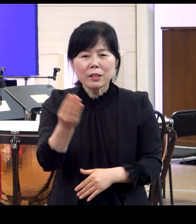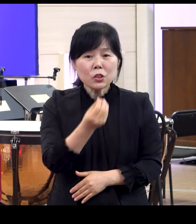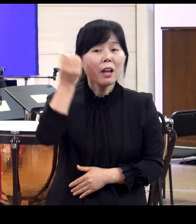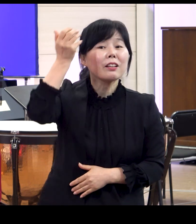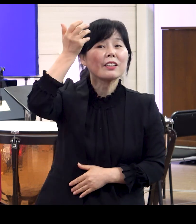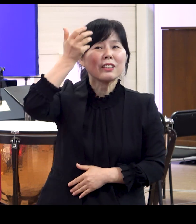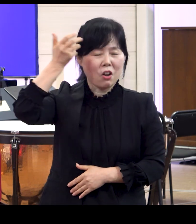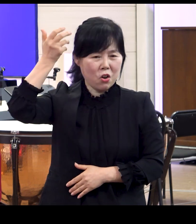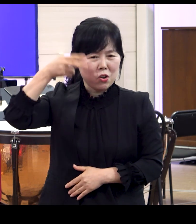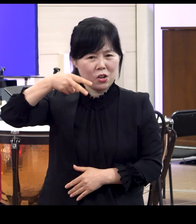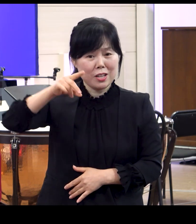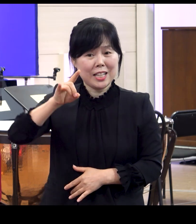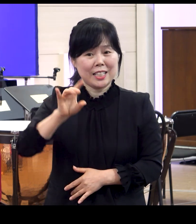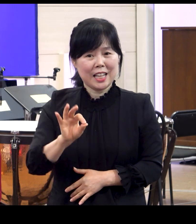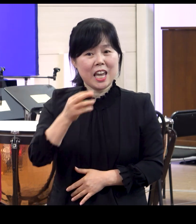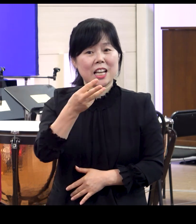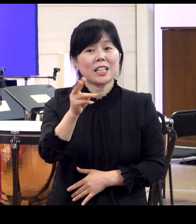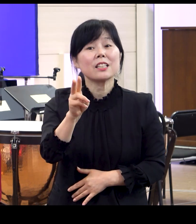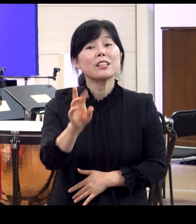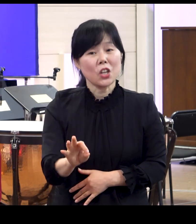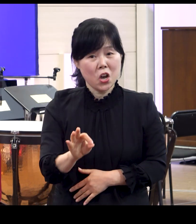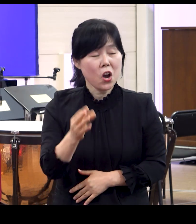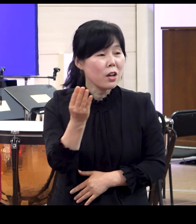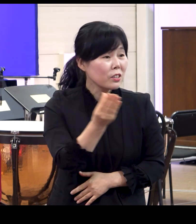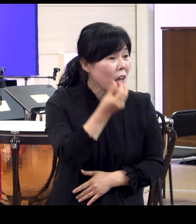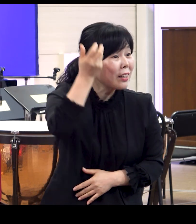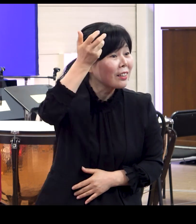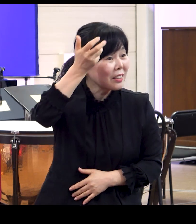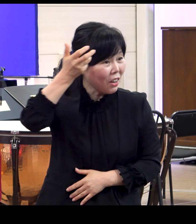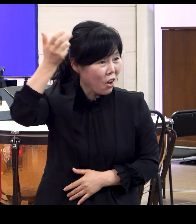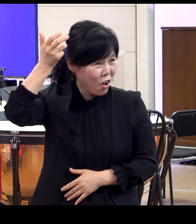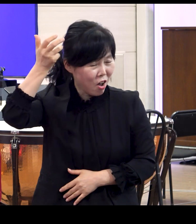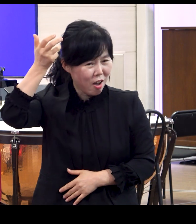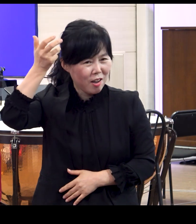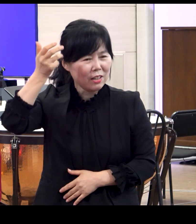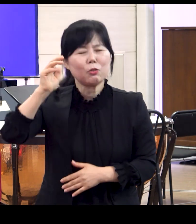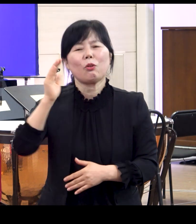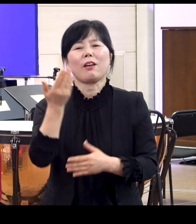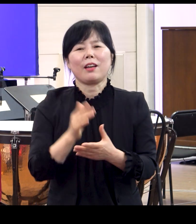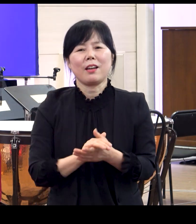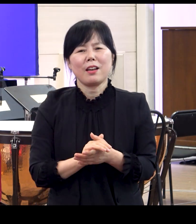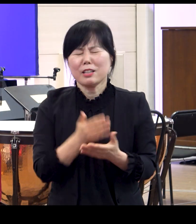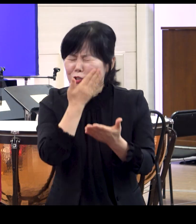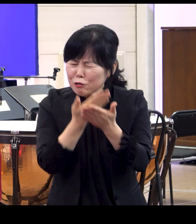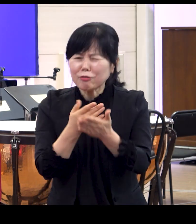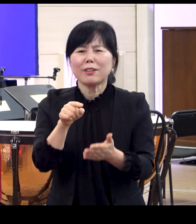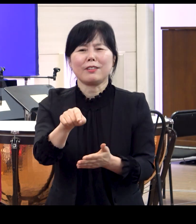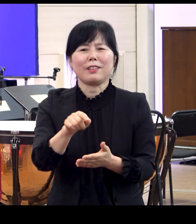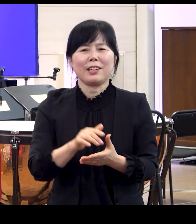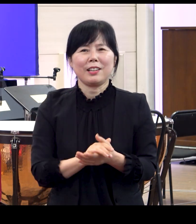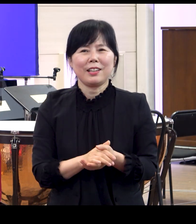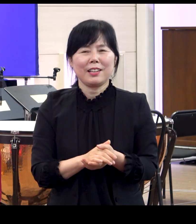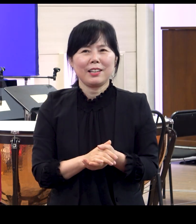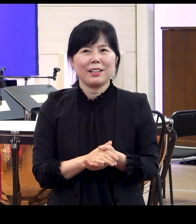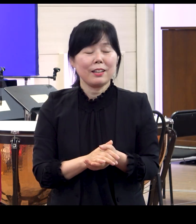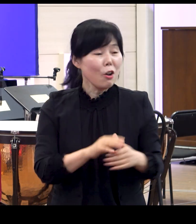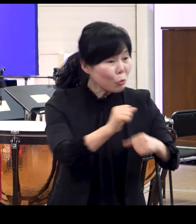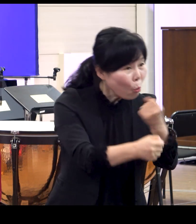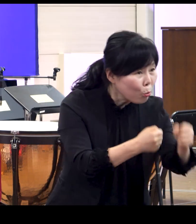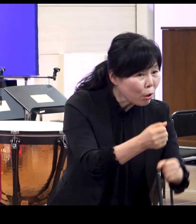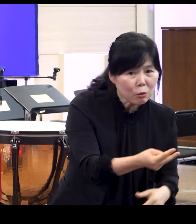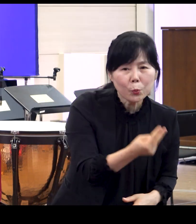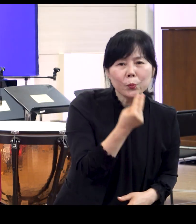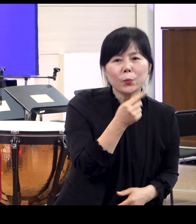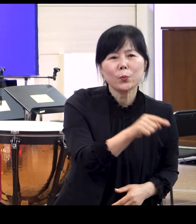생령, 네페시 하야, 생명이 되게 하신 것. 이게 바로 중요한 포인트예요. 이건 동물한테는